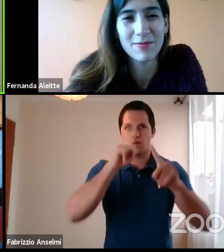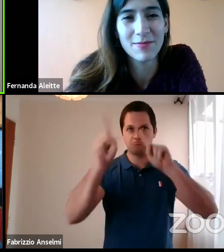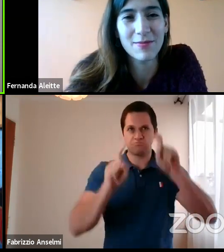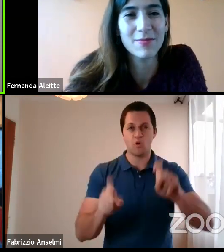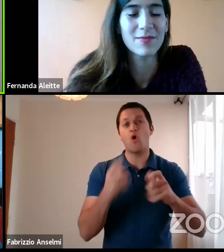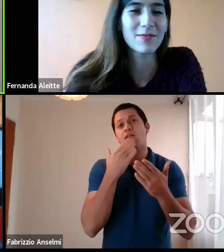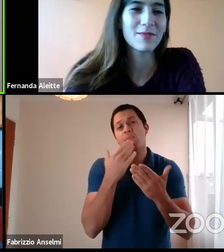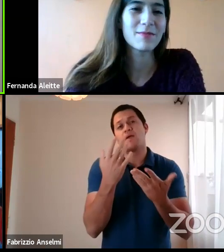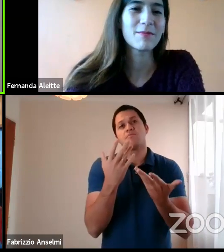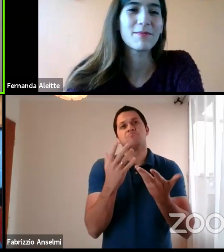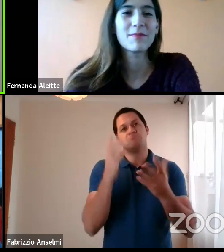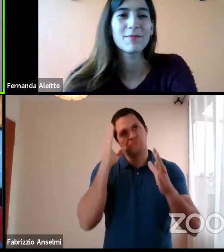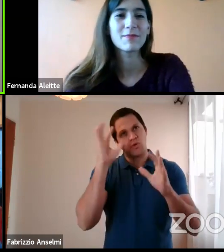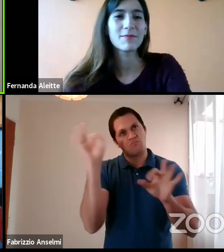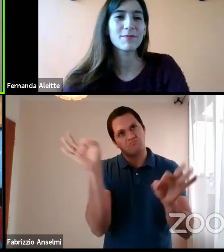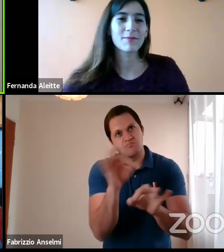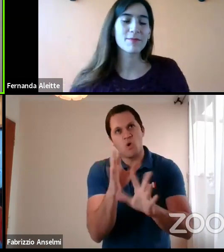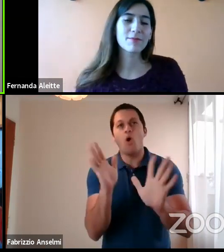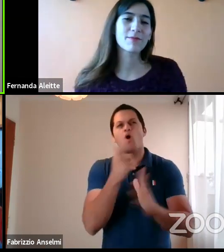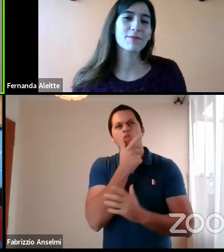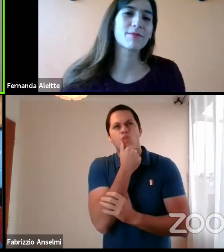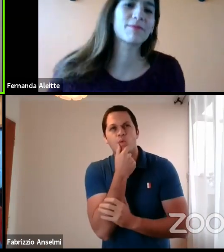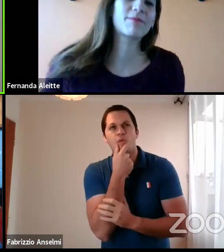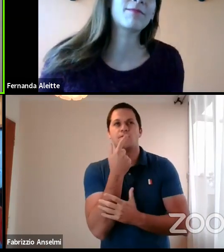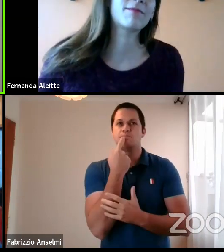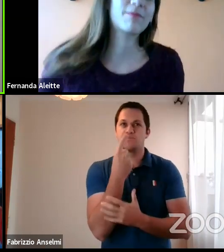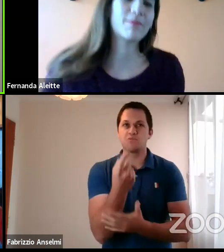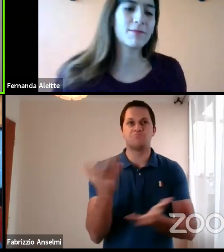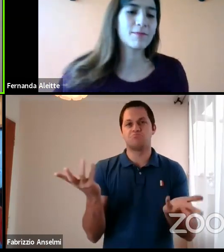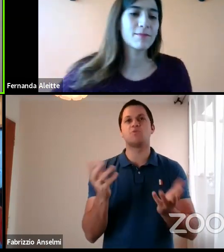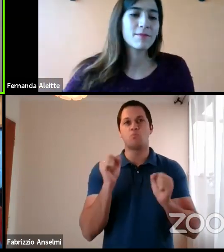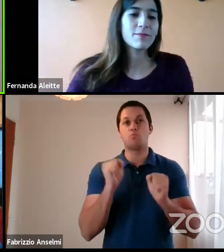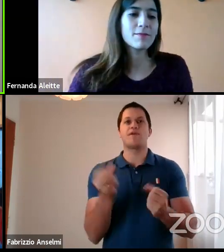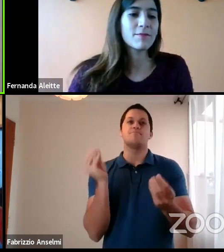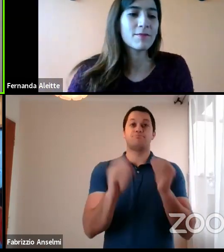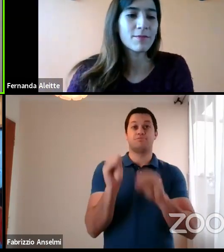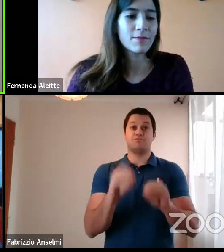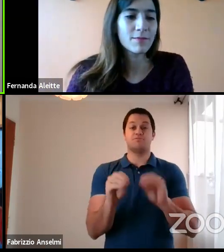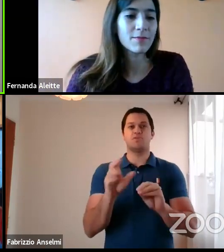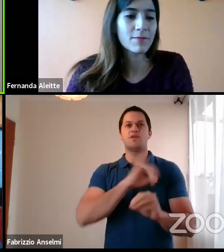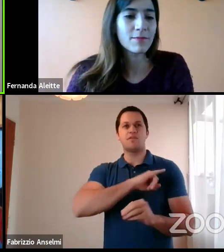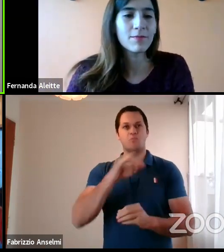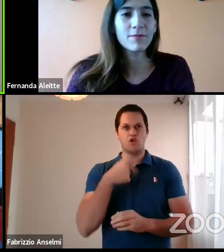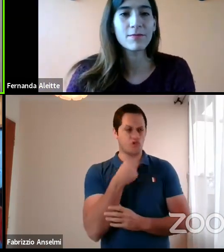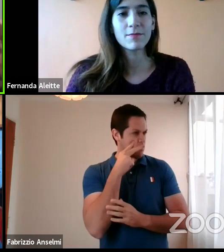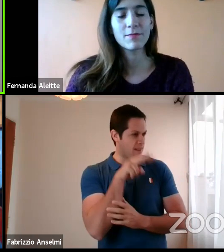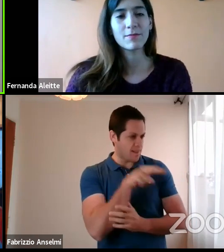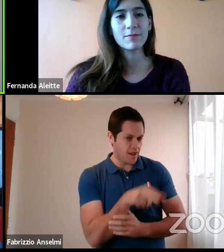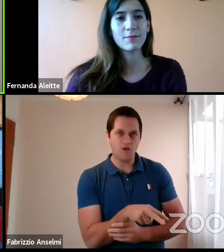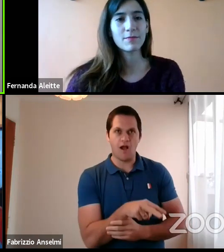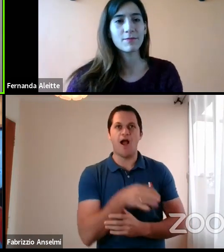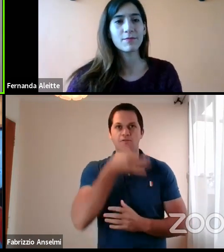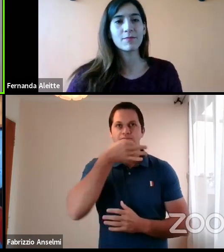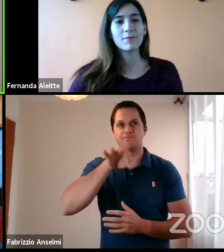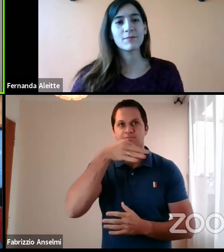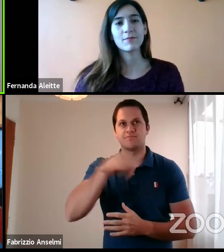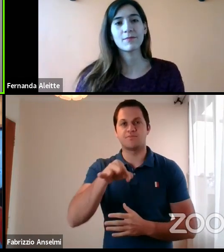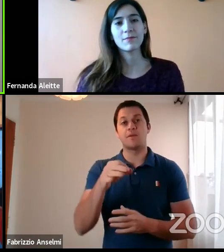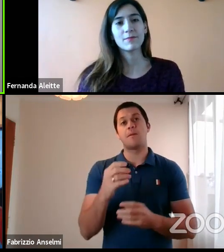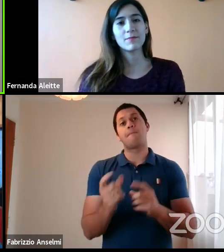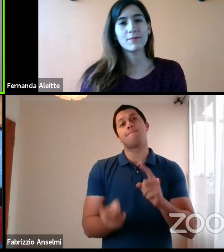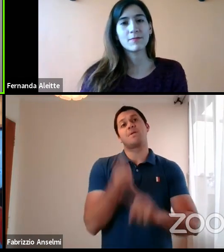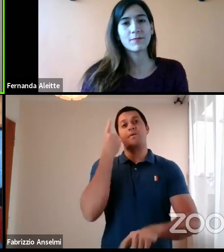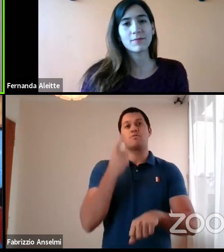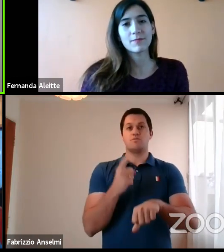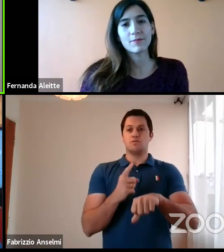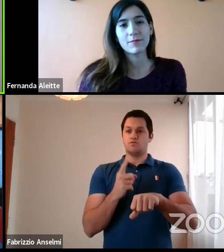comentarios o dudas, para que podamos cómo sumar. Vamos a tener este conversatorio, vamos a tener un primer momento donde vamos a conversar entre las personas que están presentes en este